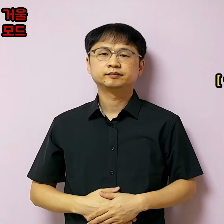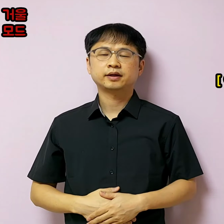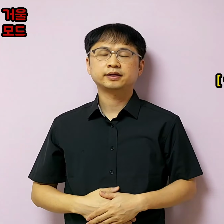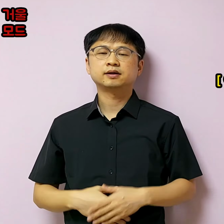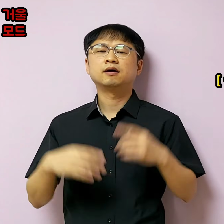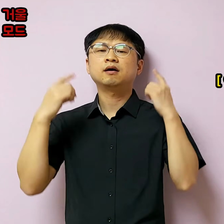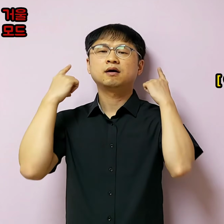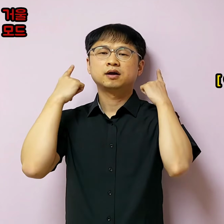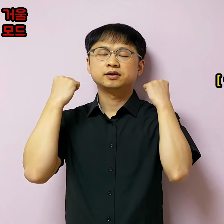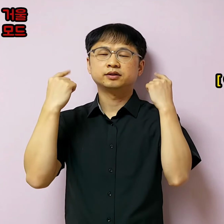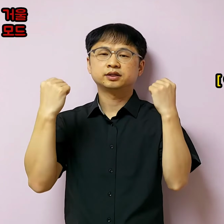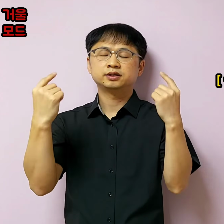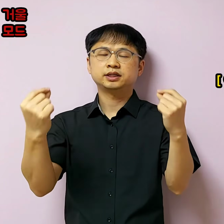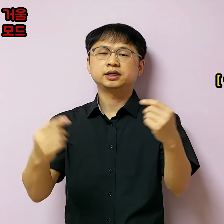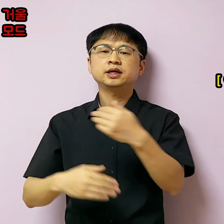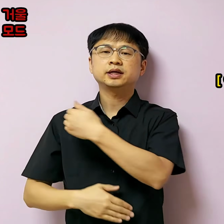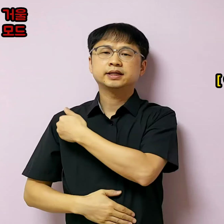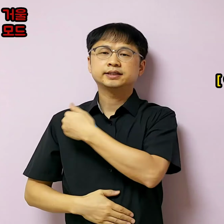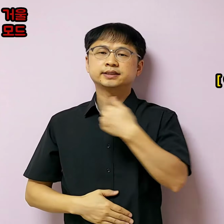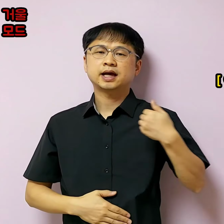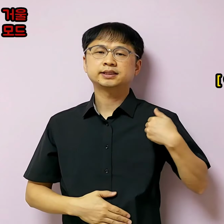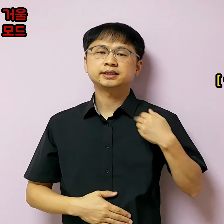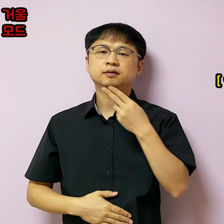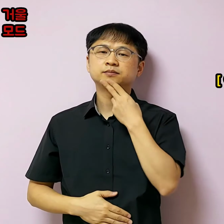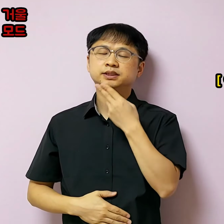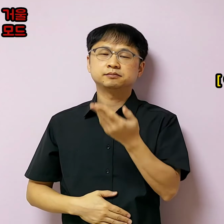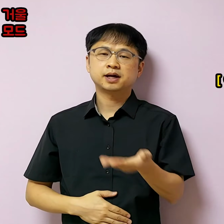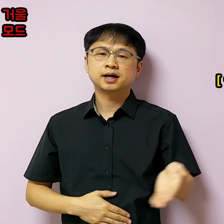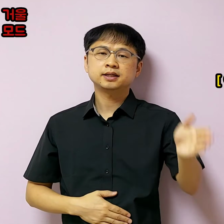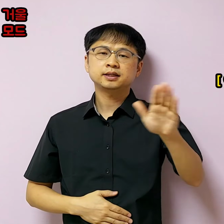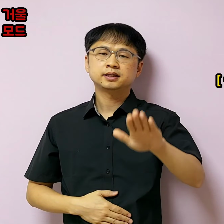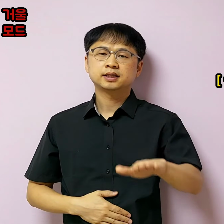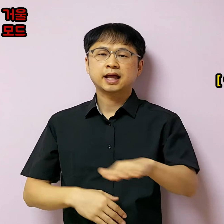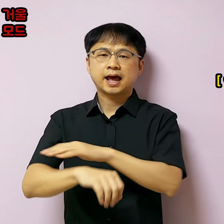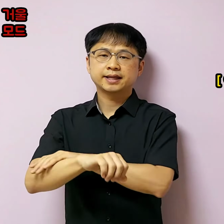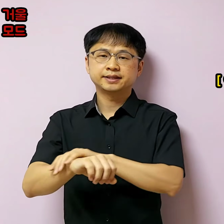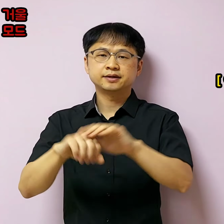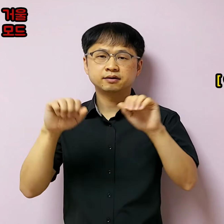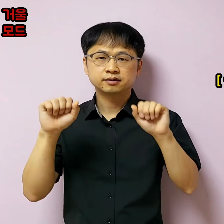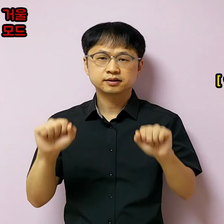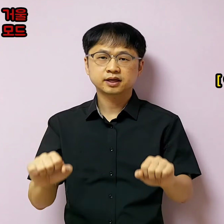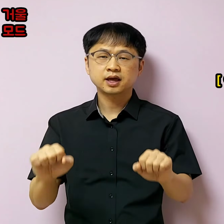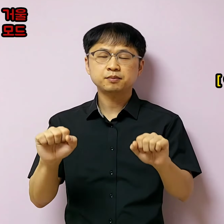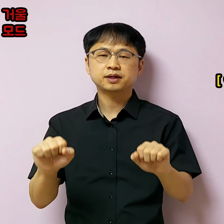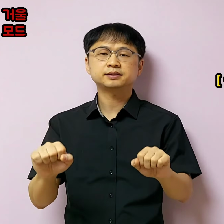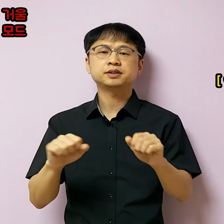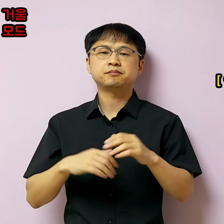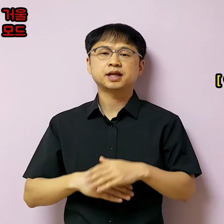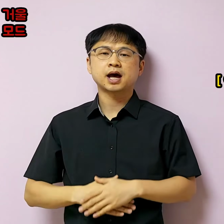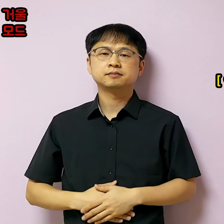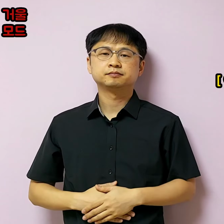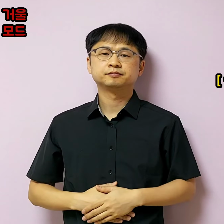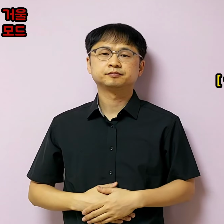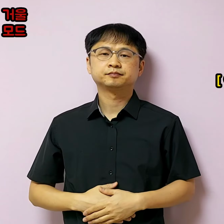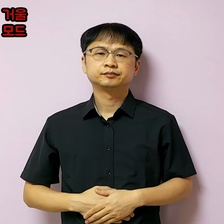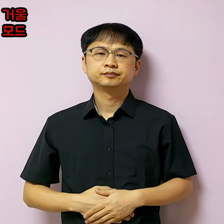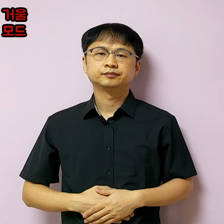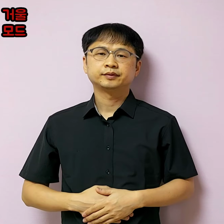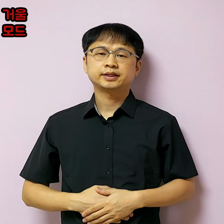네, 그래서 여전히 자신 없지만 안녕 이렇게 표현하시면 됩니다. 네,